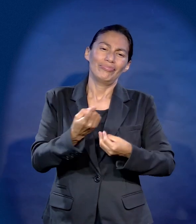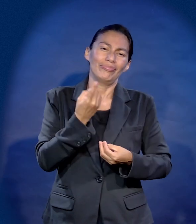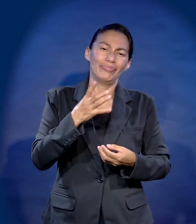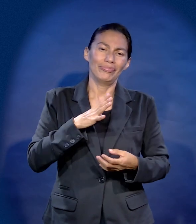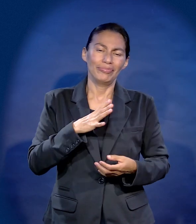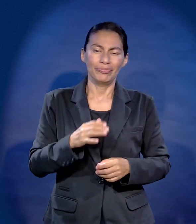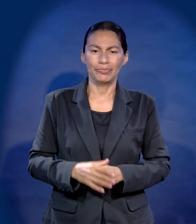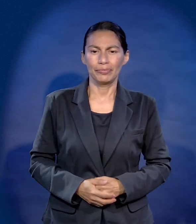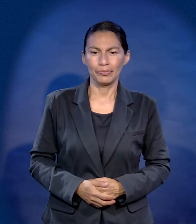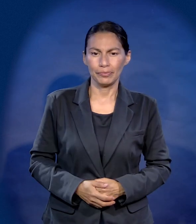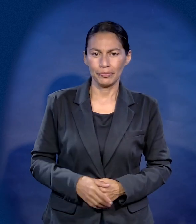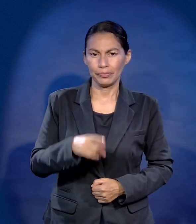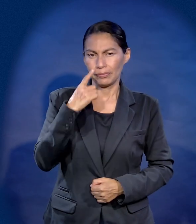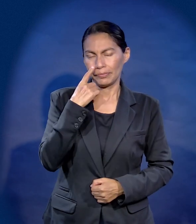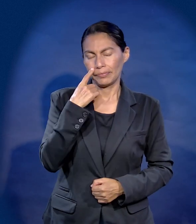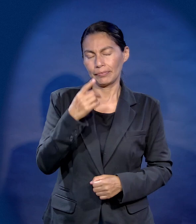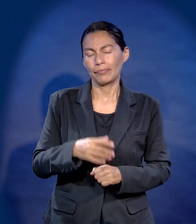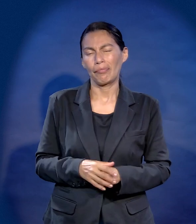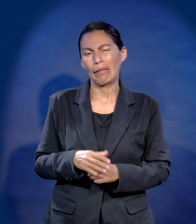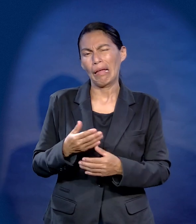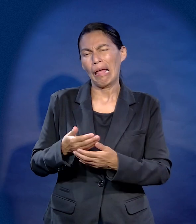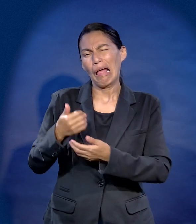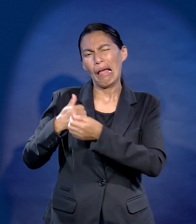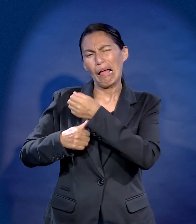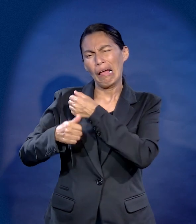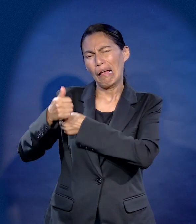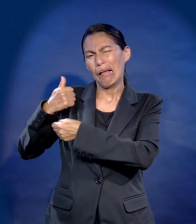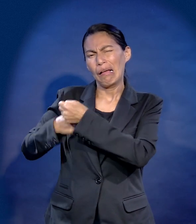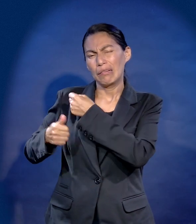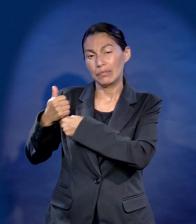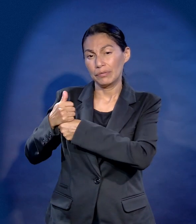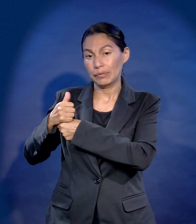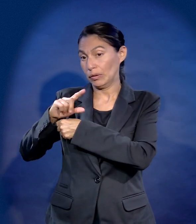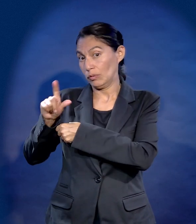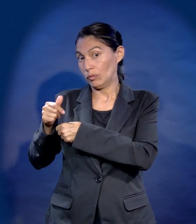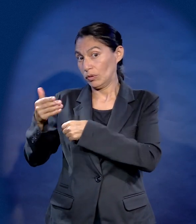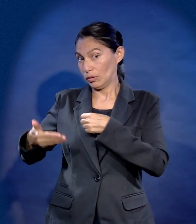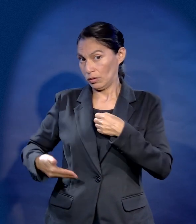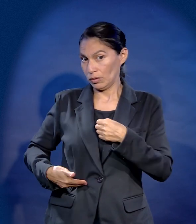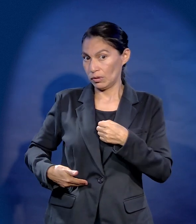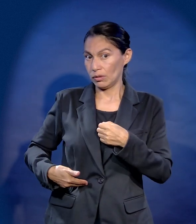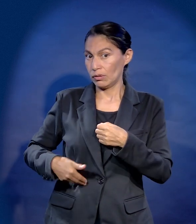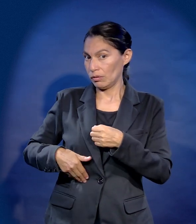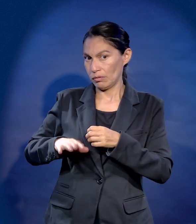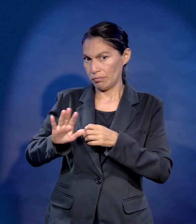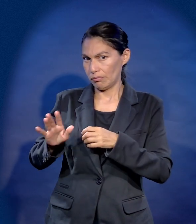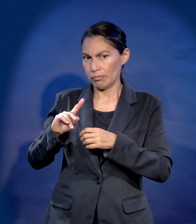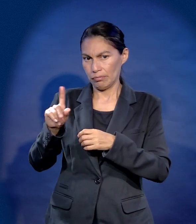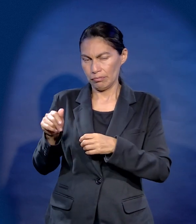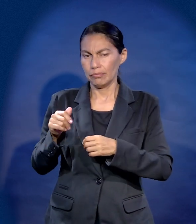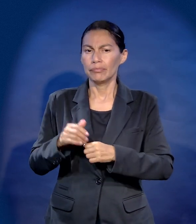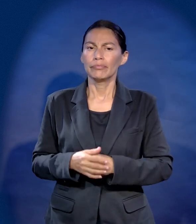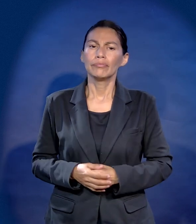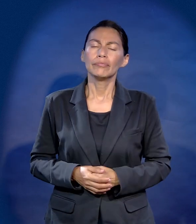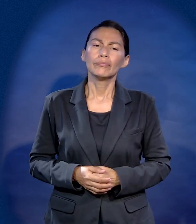Déjeme terminar así esta noche. Hace varios años, casi por los años, poquito después de ese